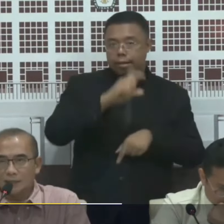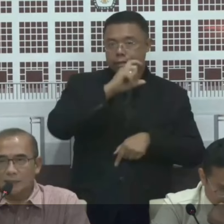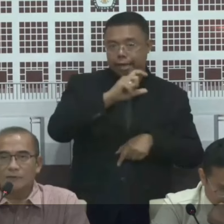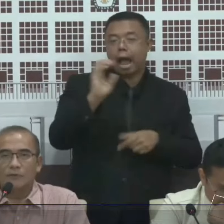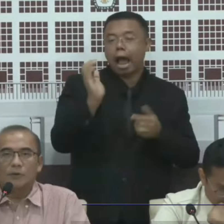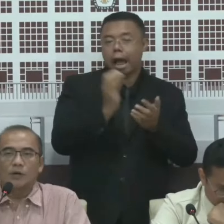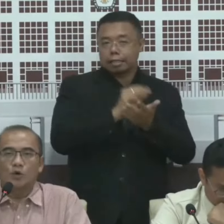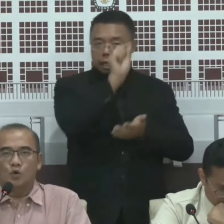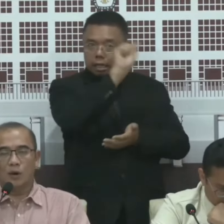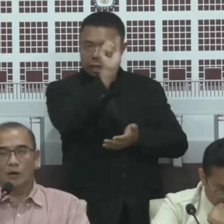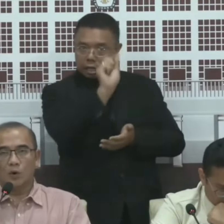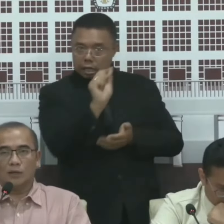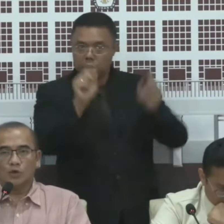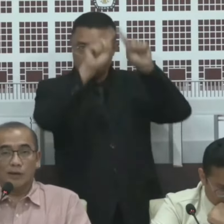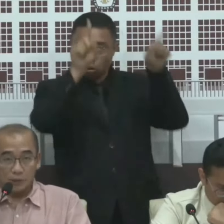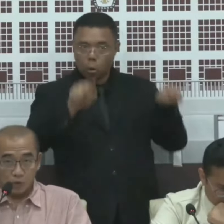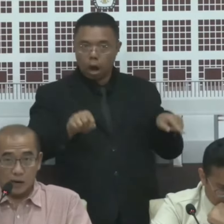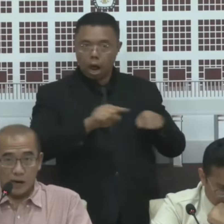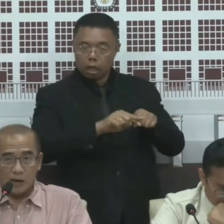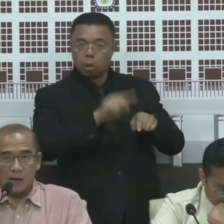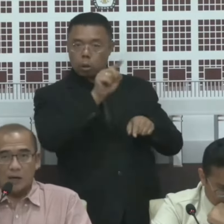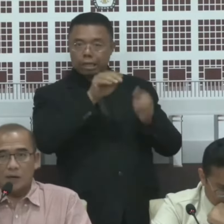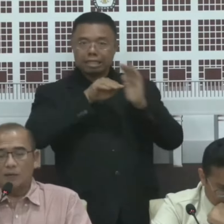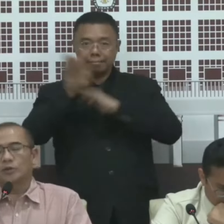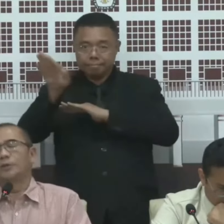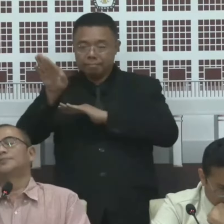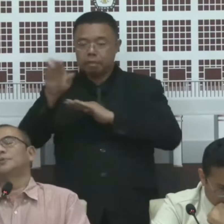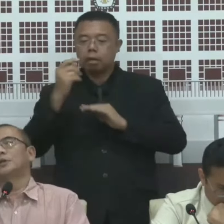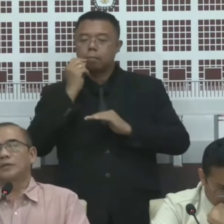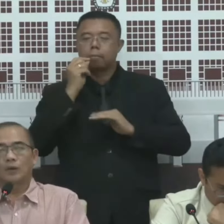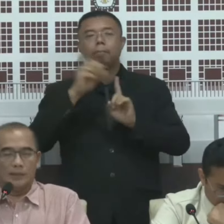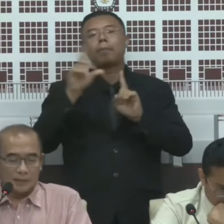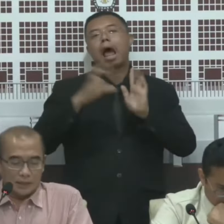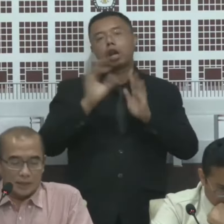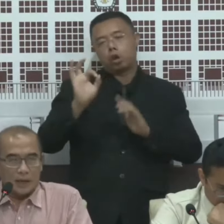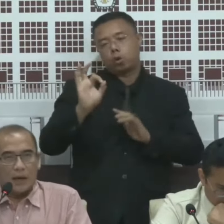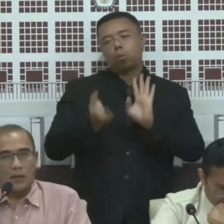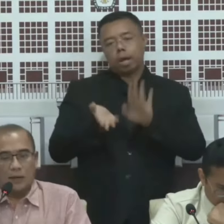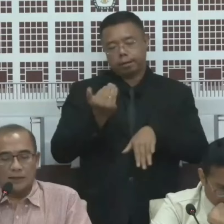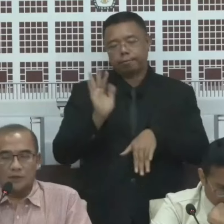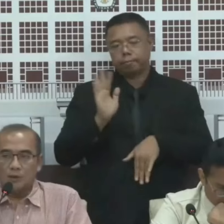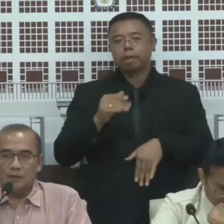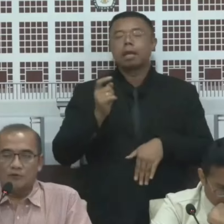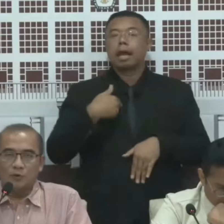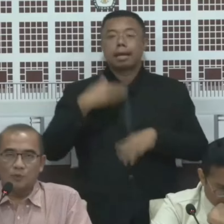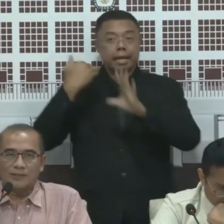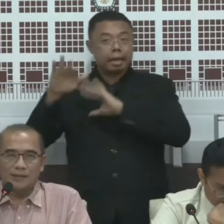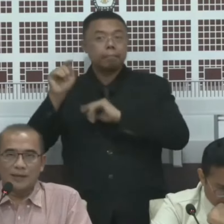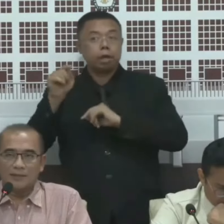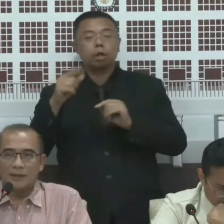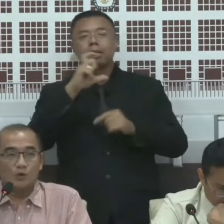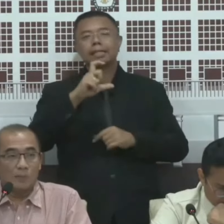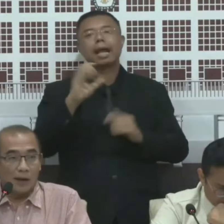Kamis 15 Februari 2024. Hasyim menjelaskan bahwa kesalahan pendataan di Sirekap disebabkan oleh konversi otomatis yang